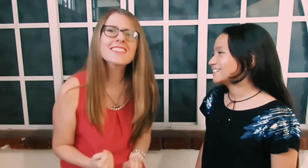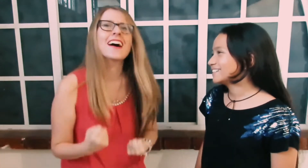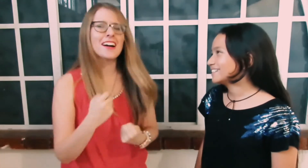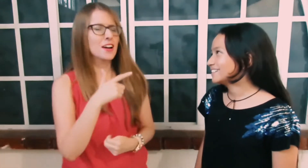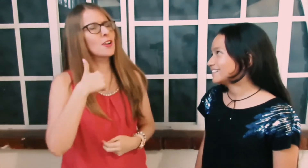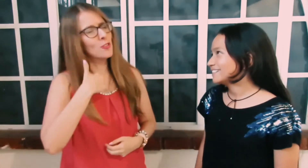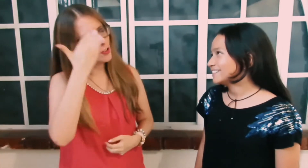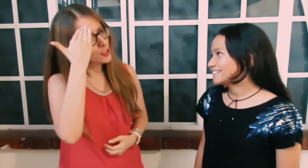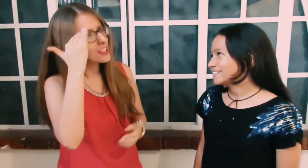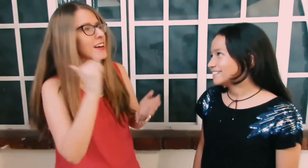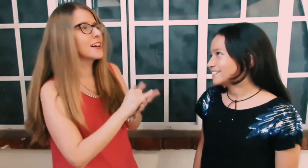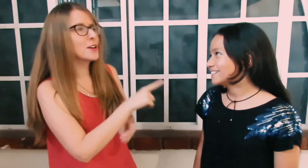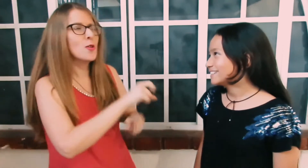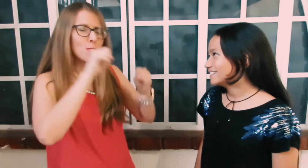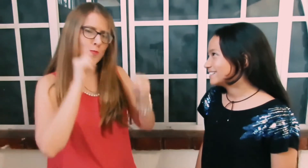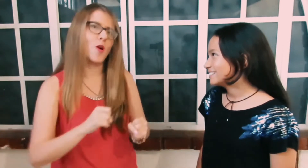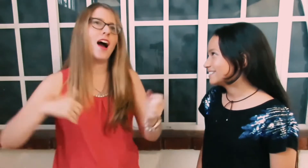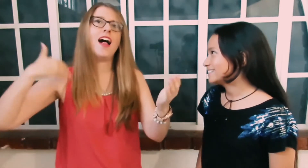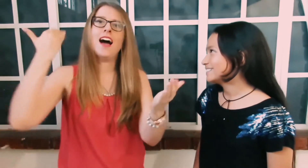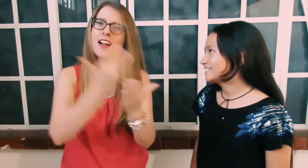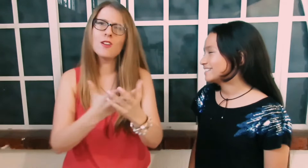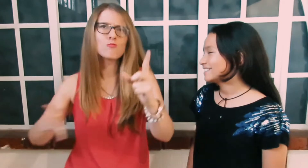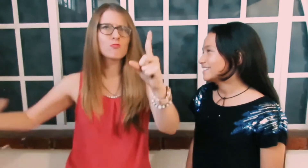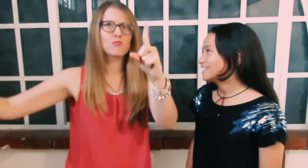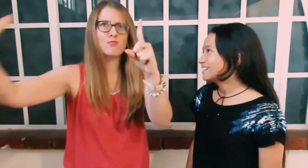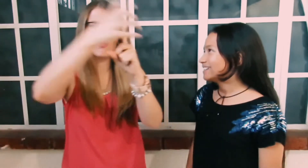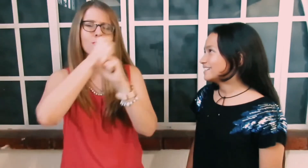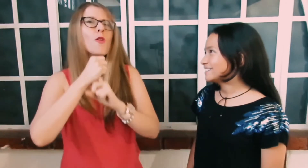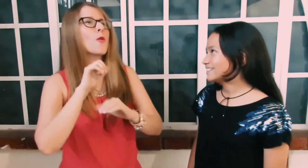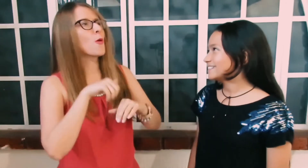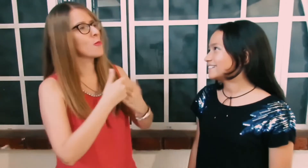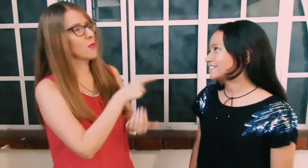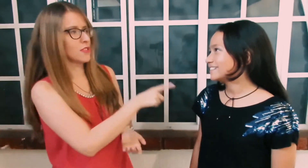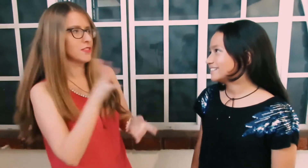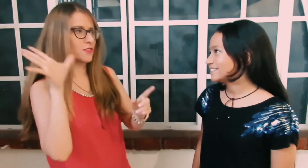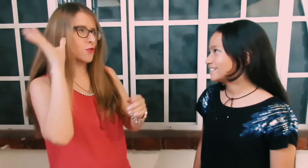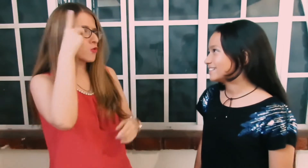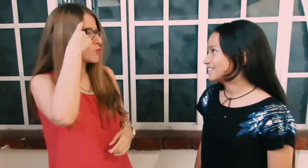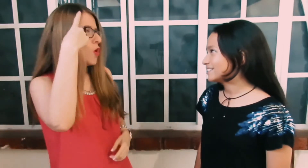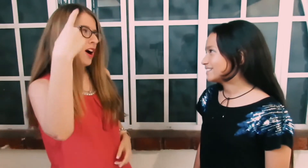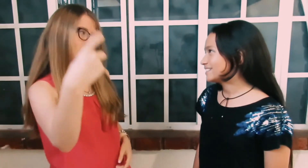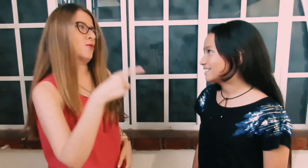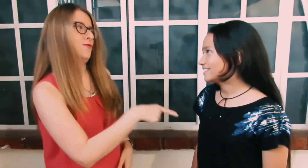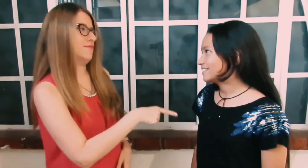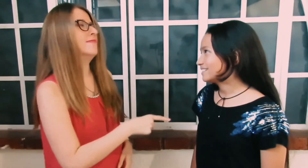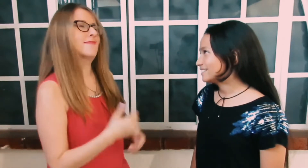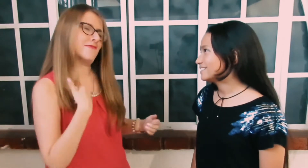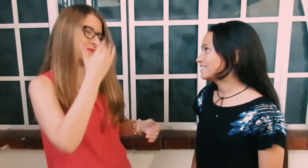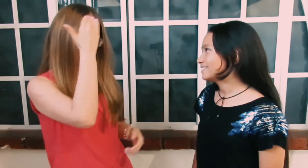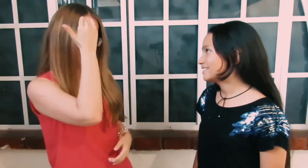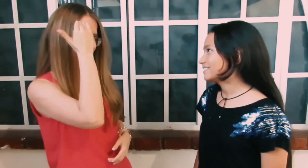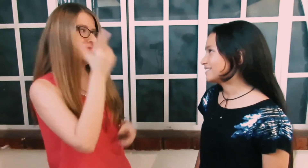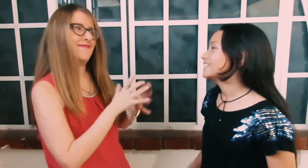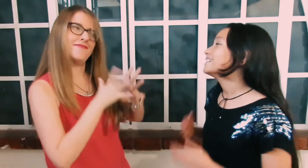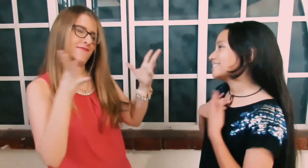grande, muy dulce. Puedes lograr todo lo que te propongas en la vida, todos tus sueños.